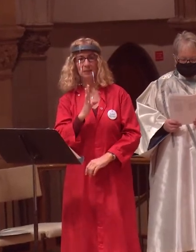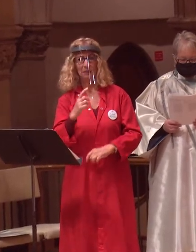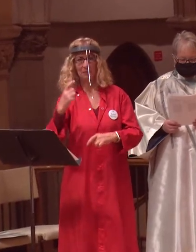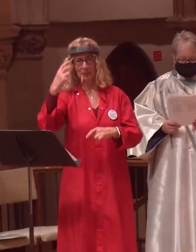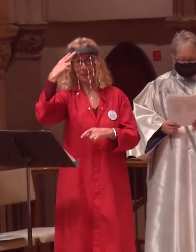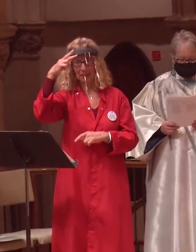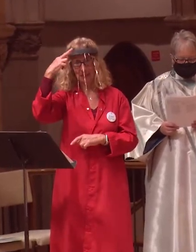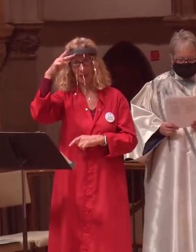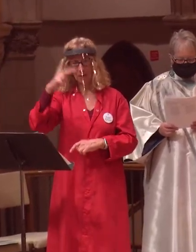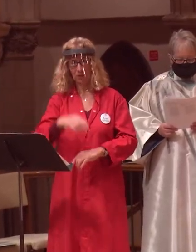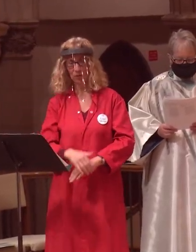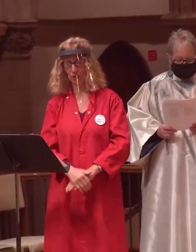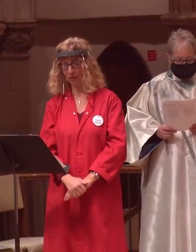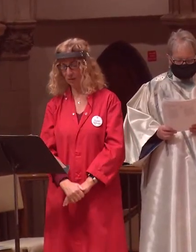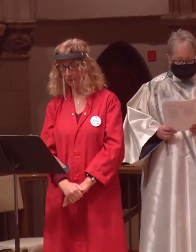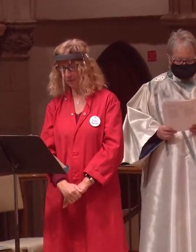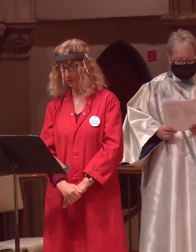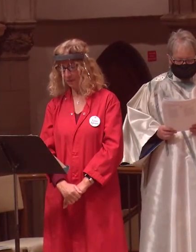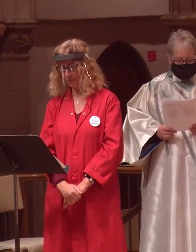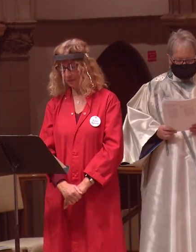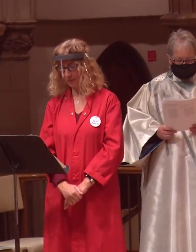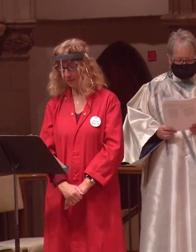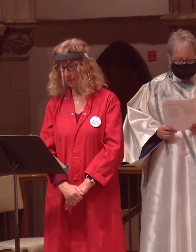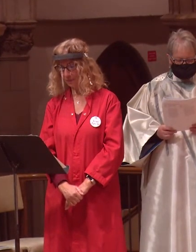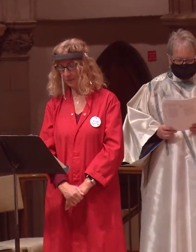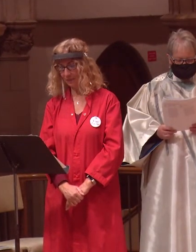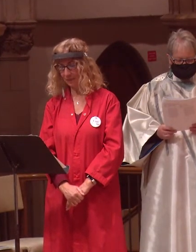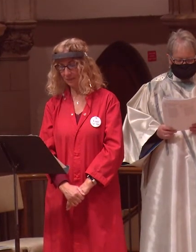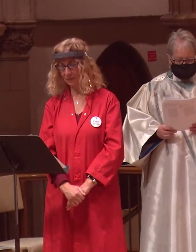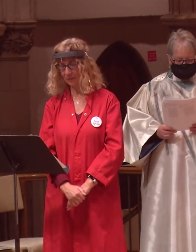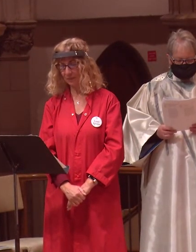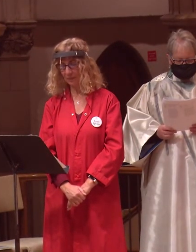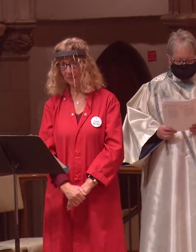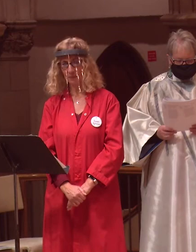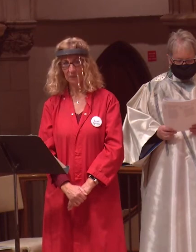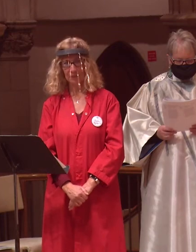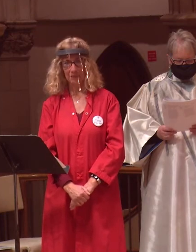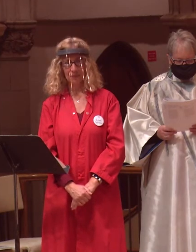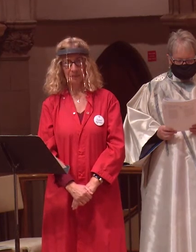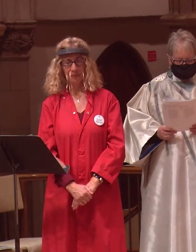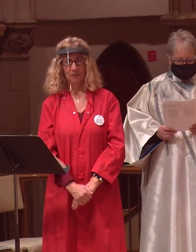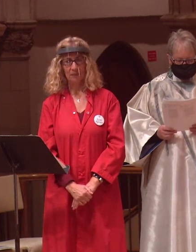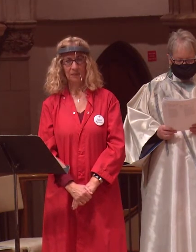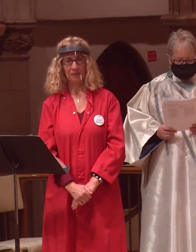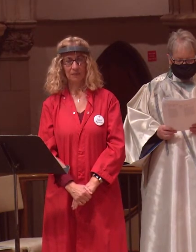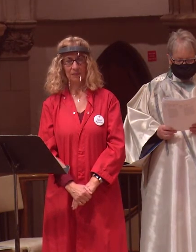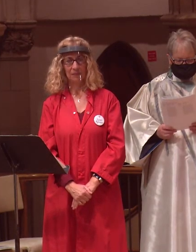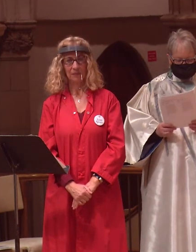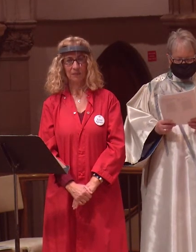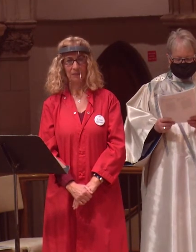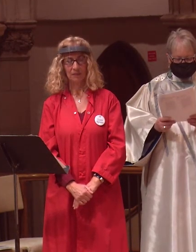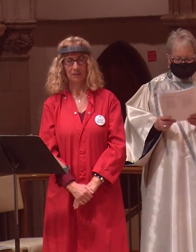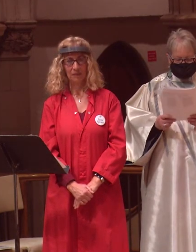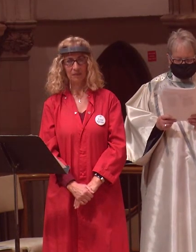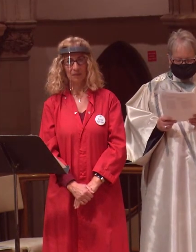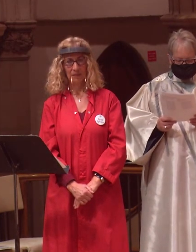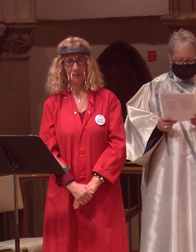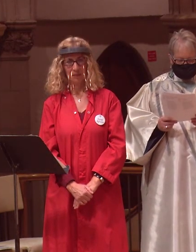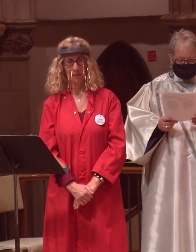para quien todos los corazones están manifiestos, todos los deseos conocidos y ningún secreto